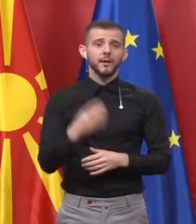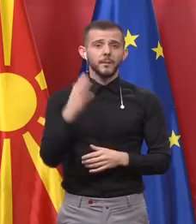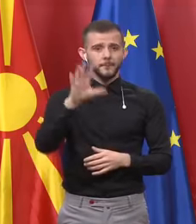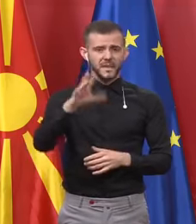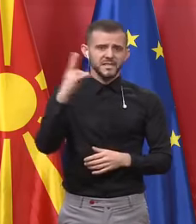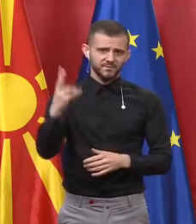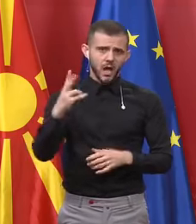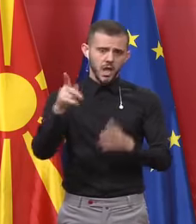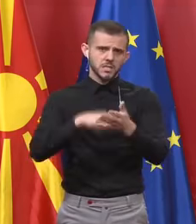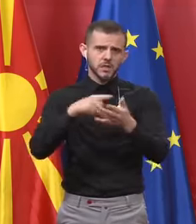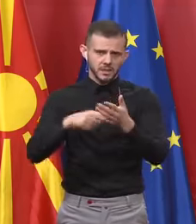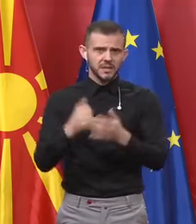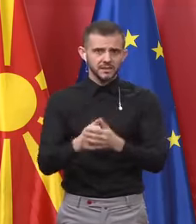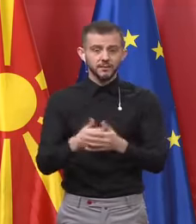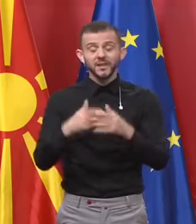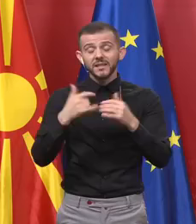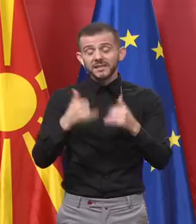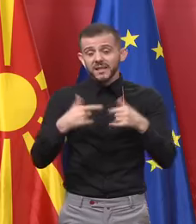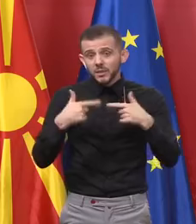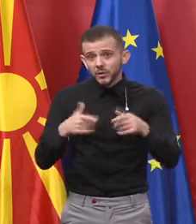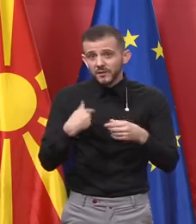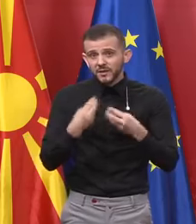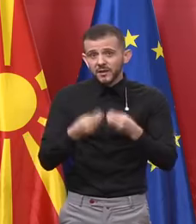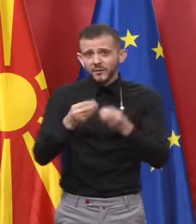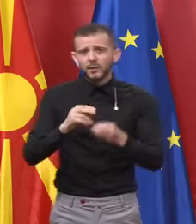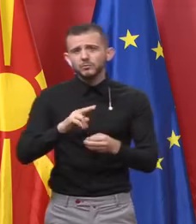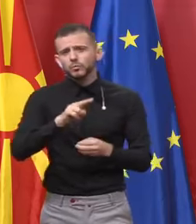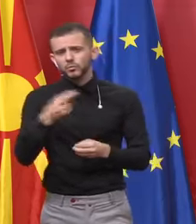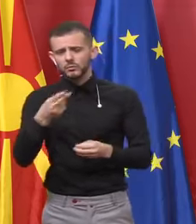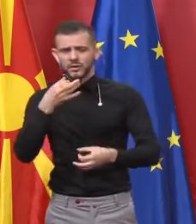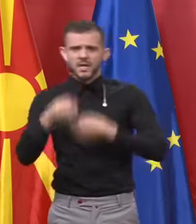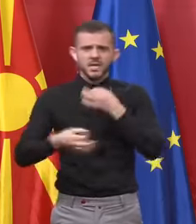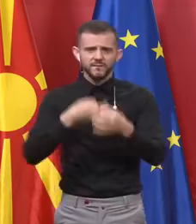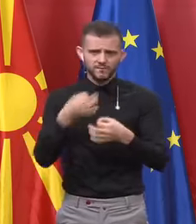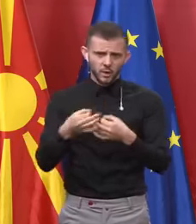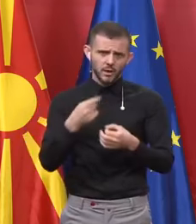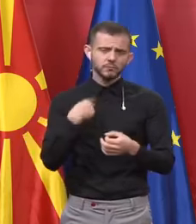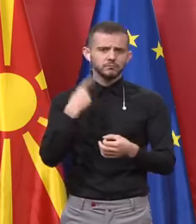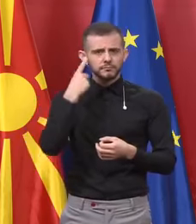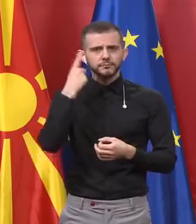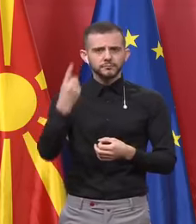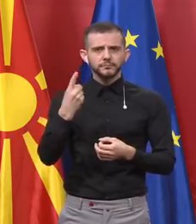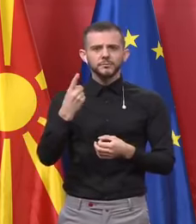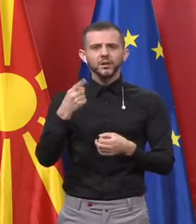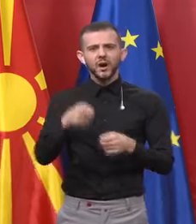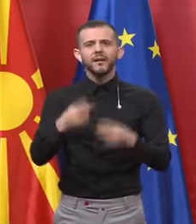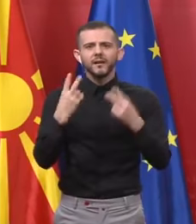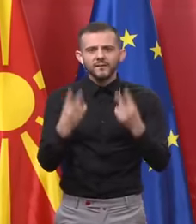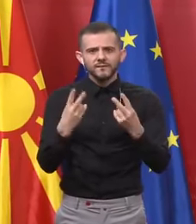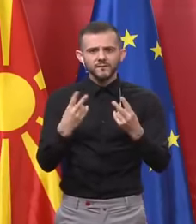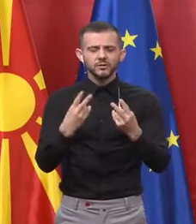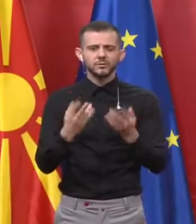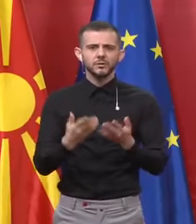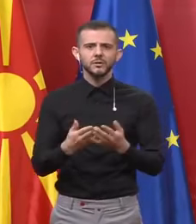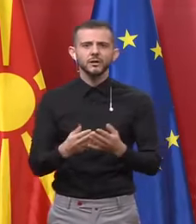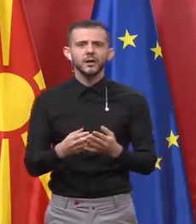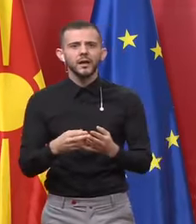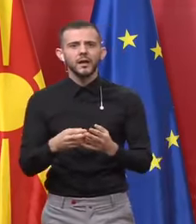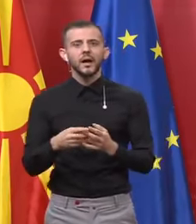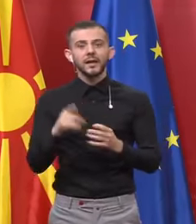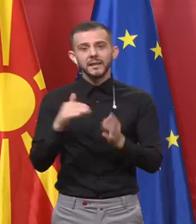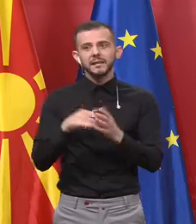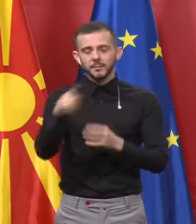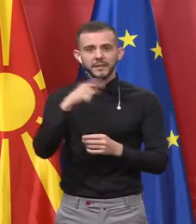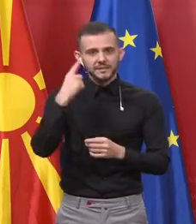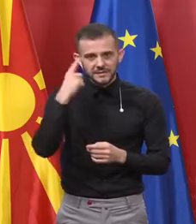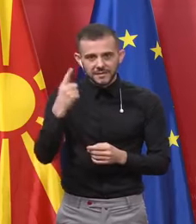8552. Дозволете да кажам уште неколку информации кои сметам дека е битно да се